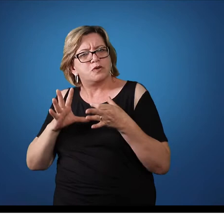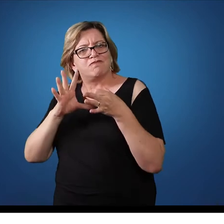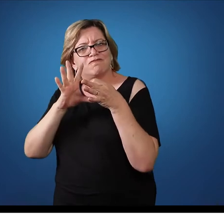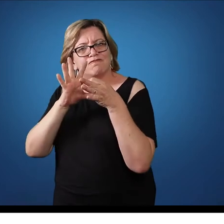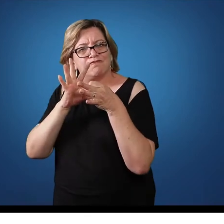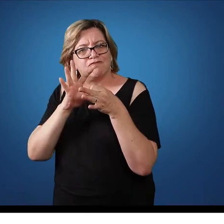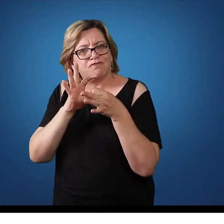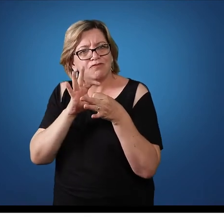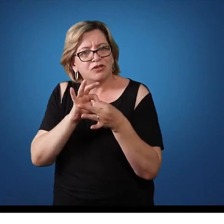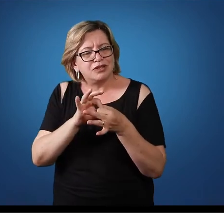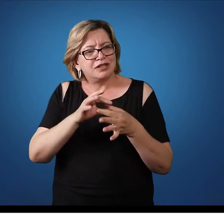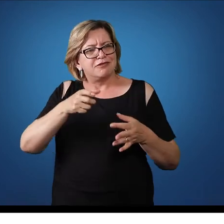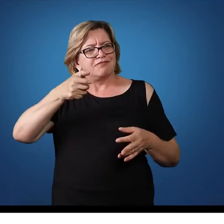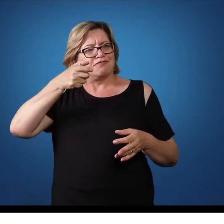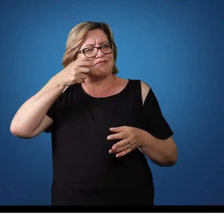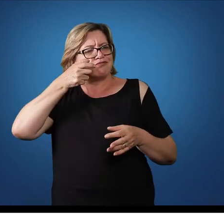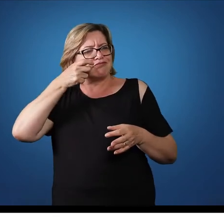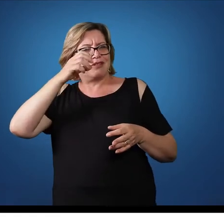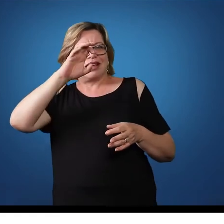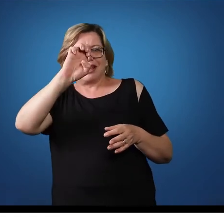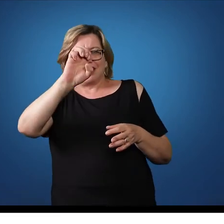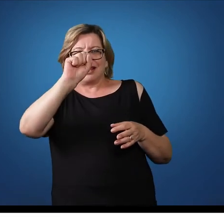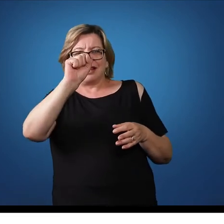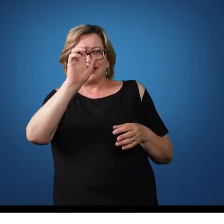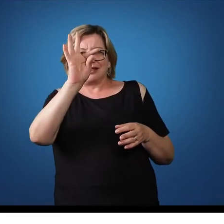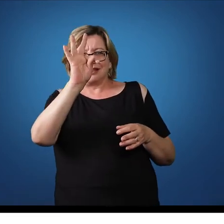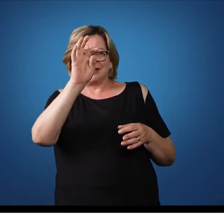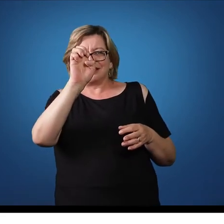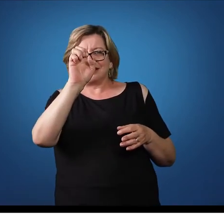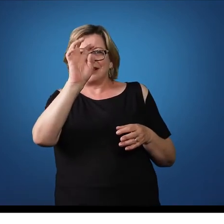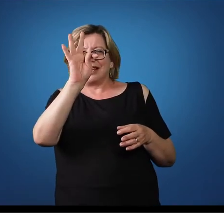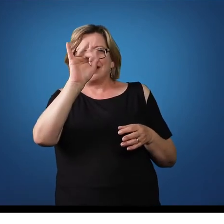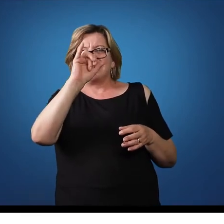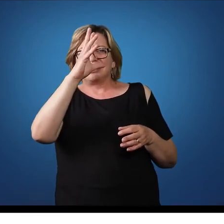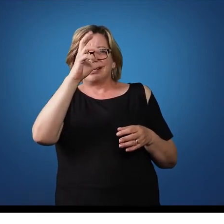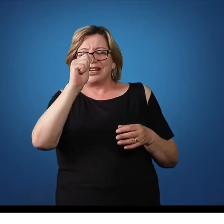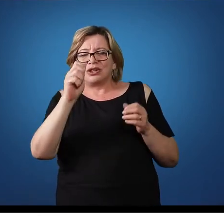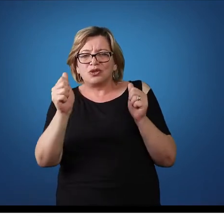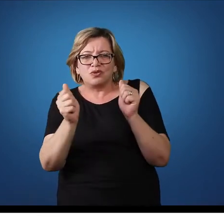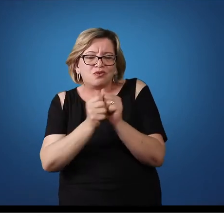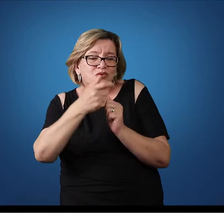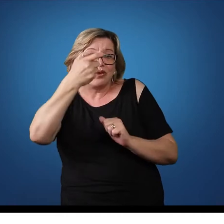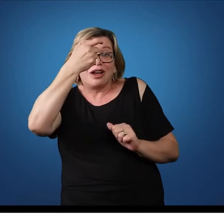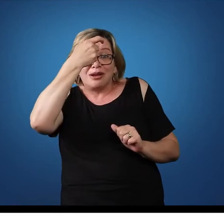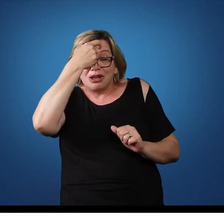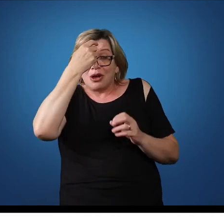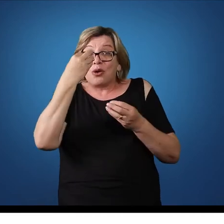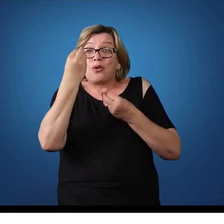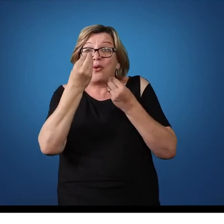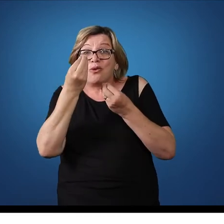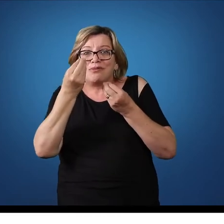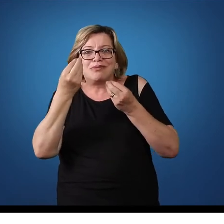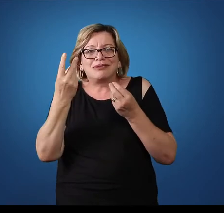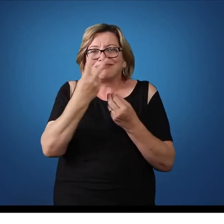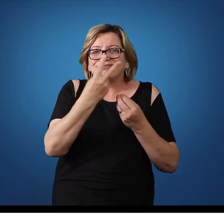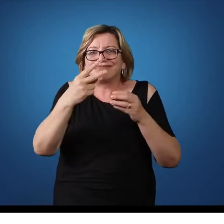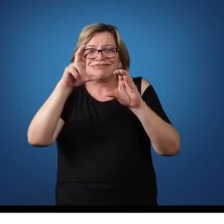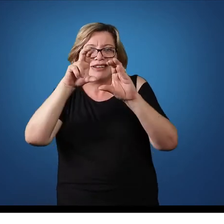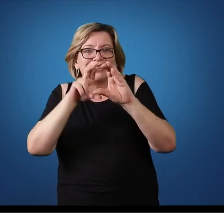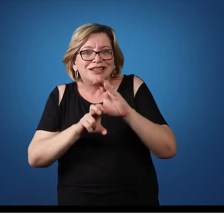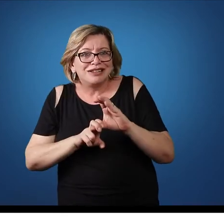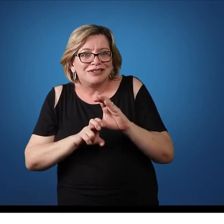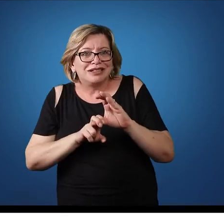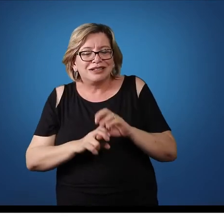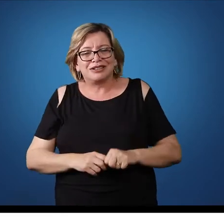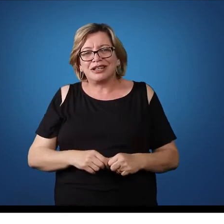juntar apreciação estética com apreciação moral. Como é que um depende do outro, né? Que é uma questão complicada. No caso